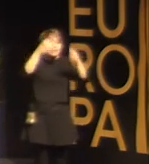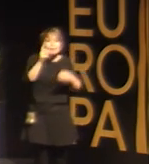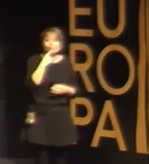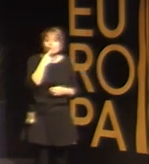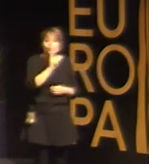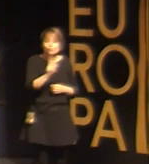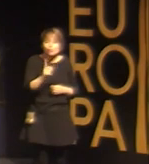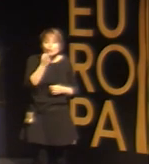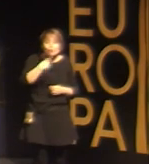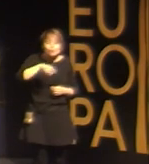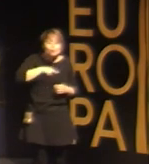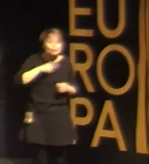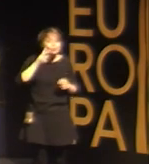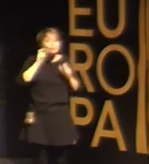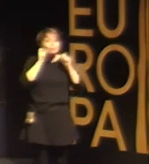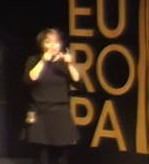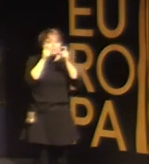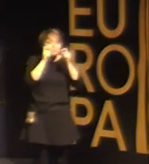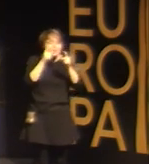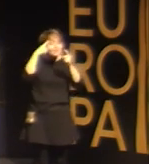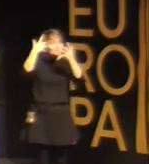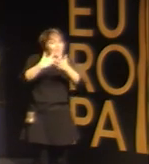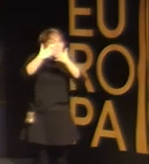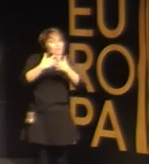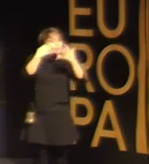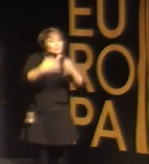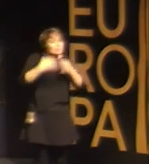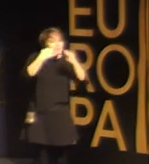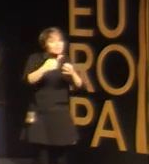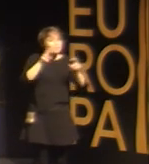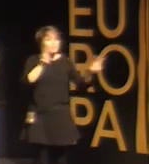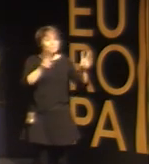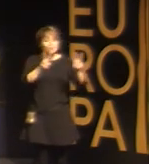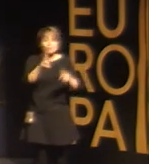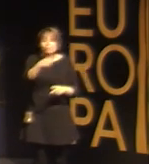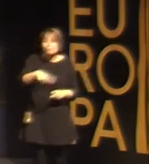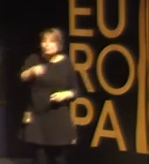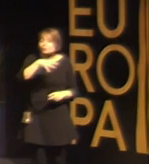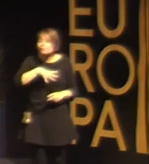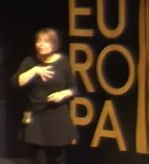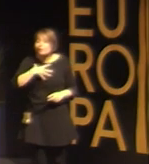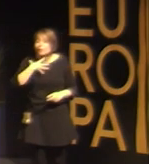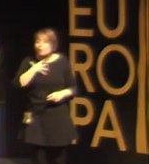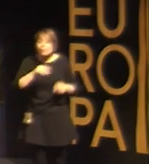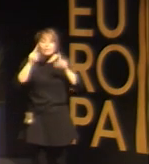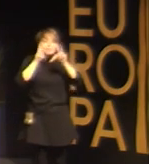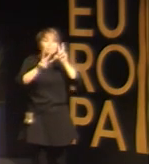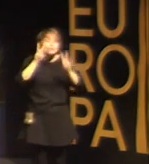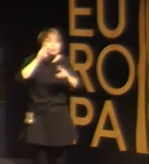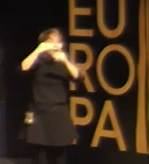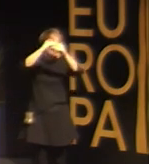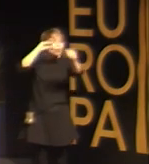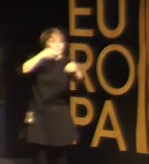lo activamos todo entero siempre por favor podéis tocaron la corteza visual